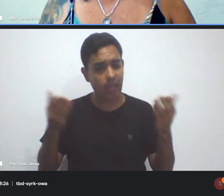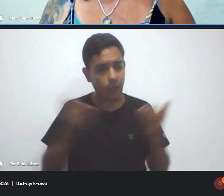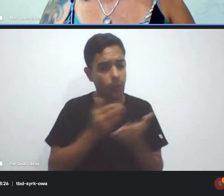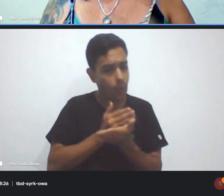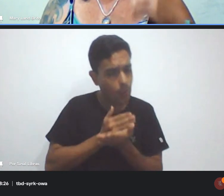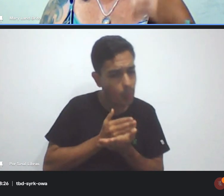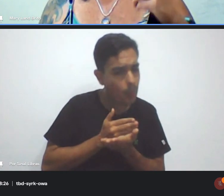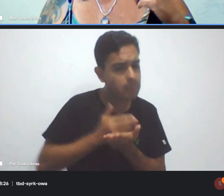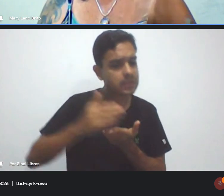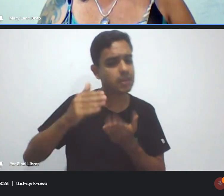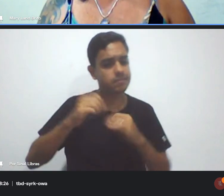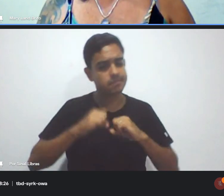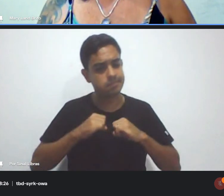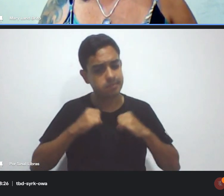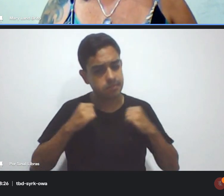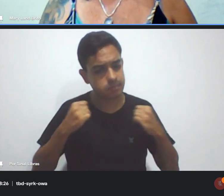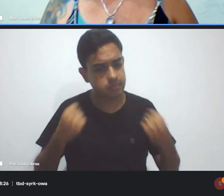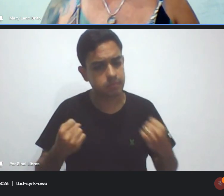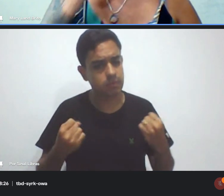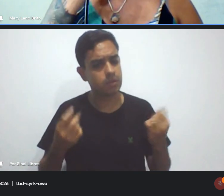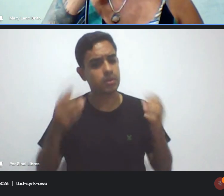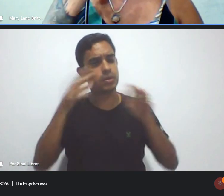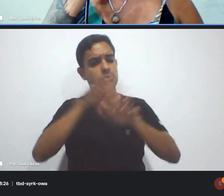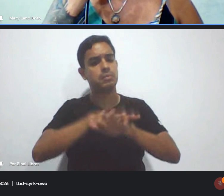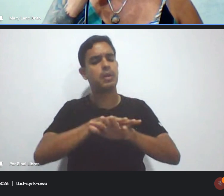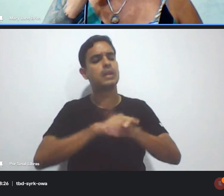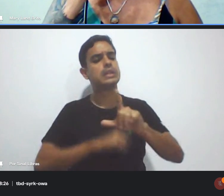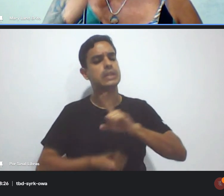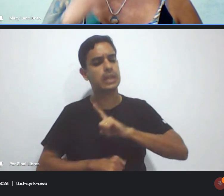inclusivo, um passo que tem as diversas escutas.